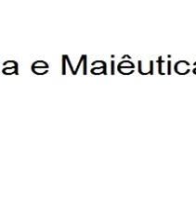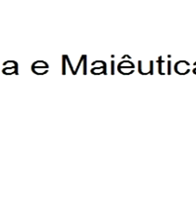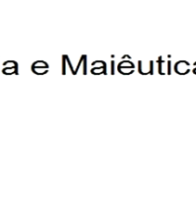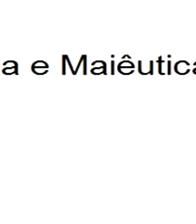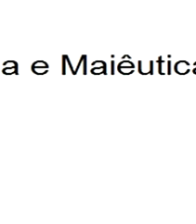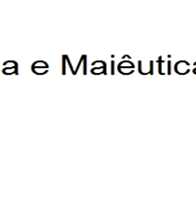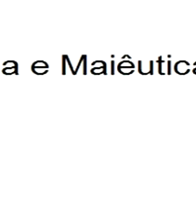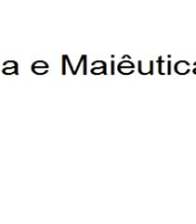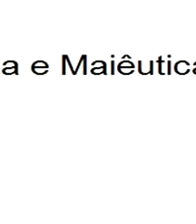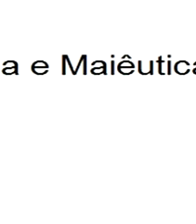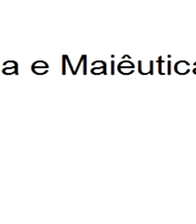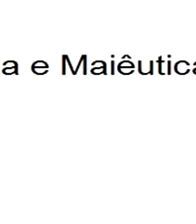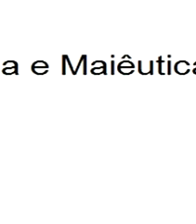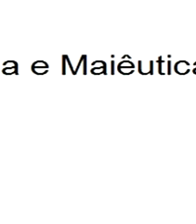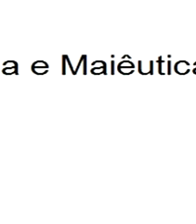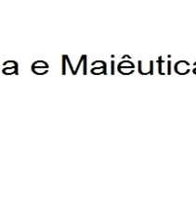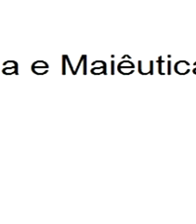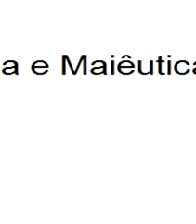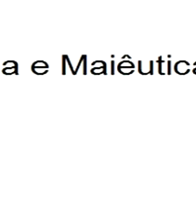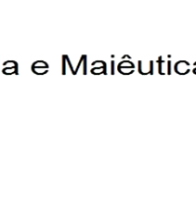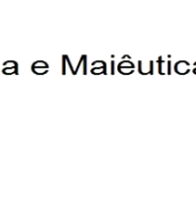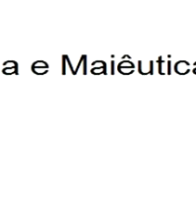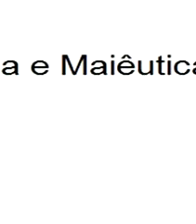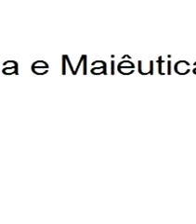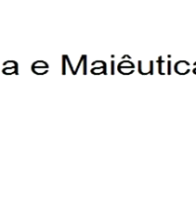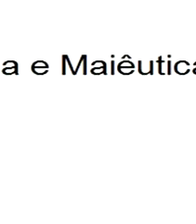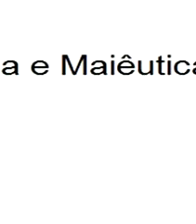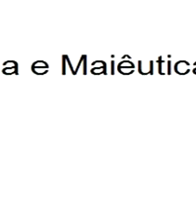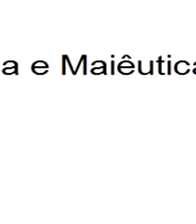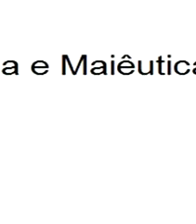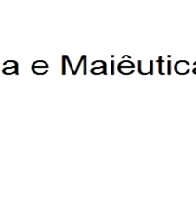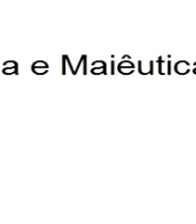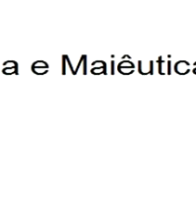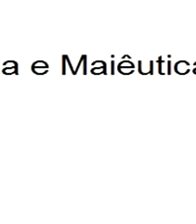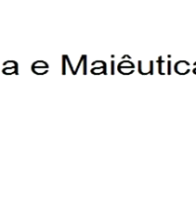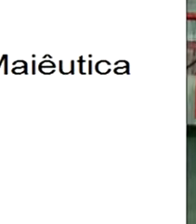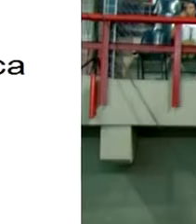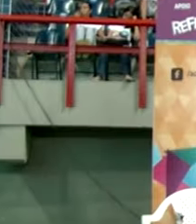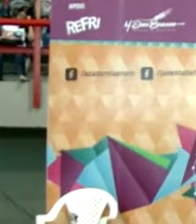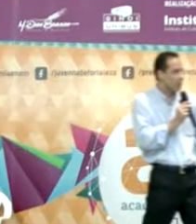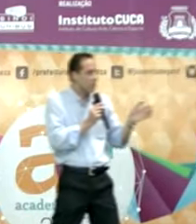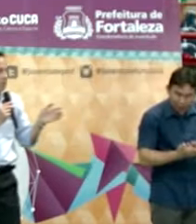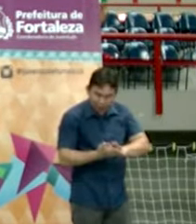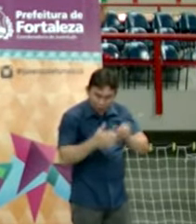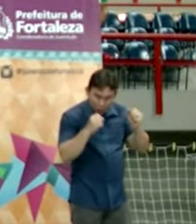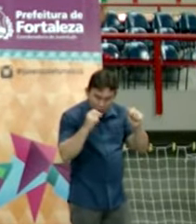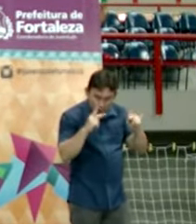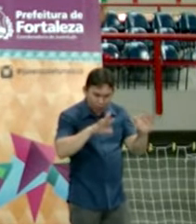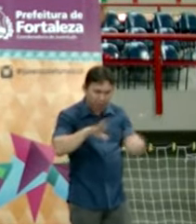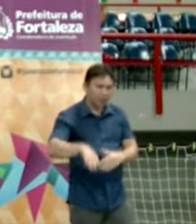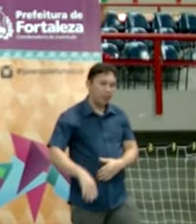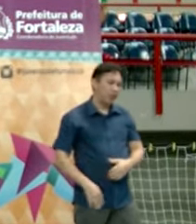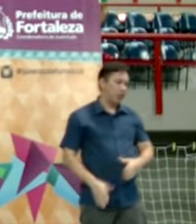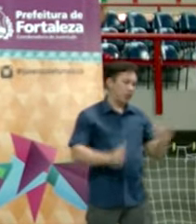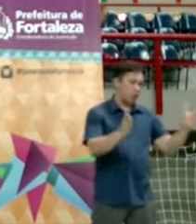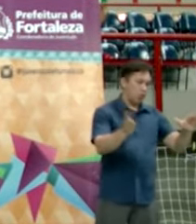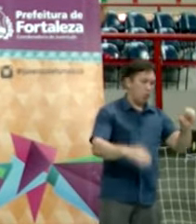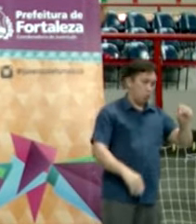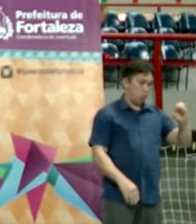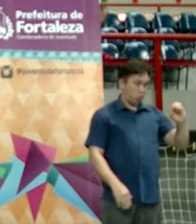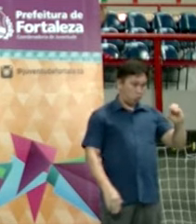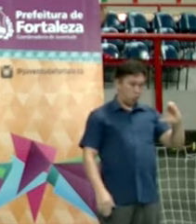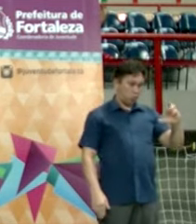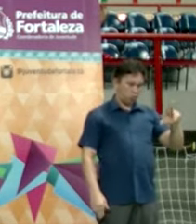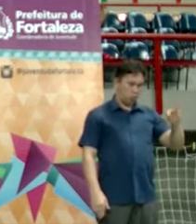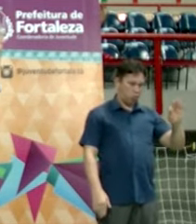ginástica, aí, né? Assim, só sei que nada sei, né? Então, você vai ter lá. O Sócrates chegava para as